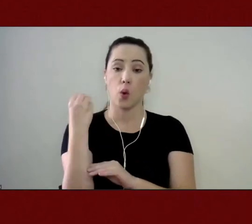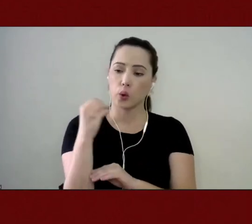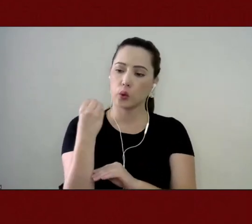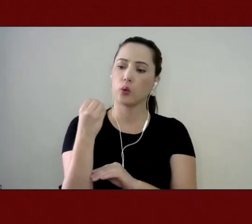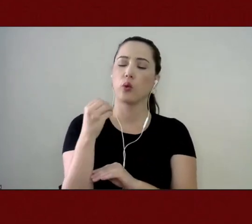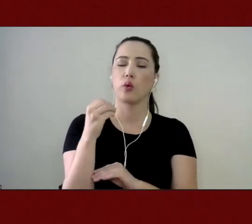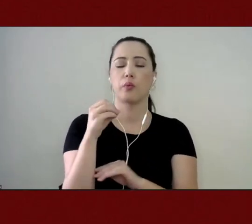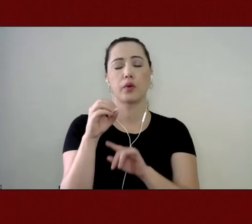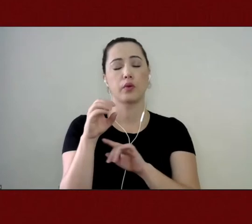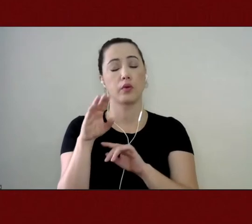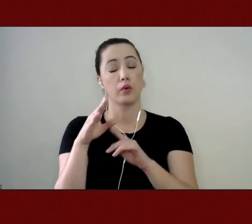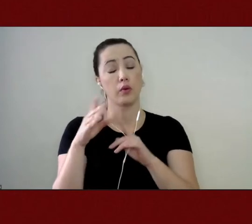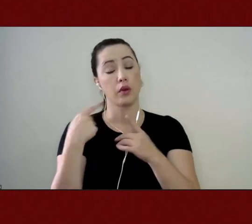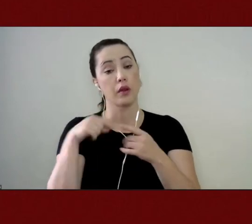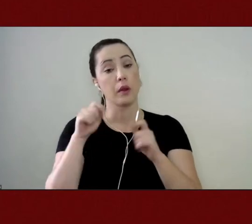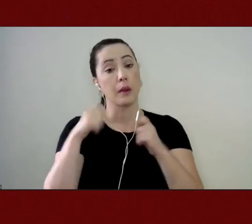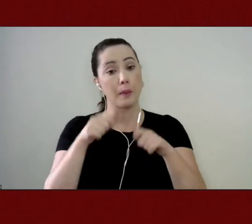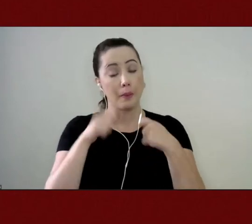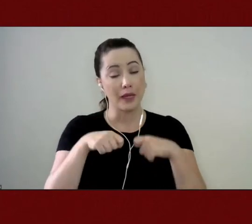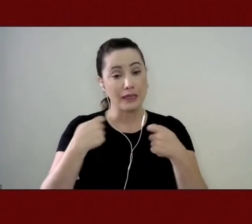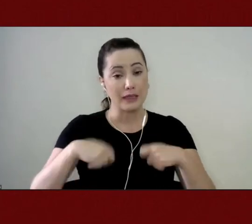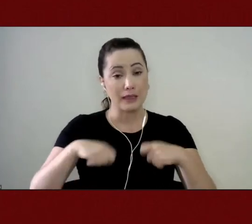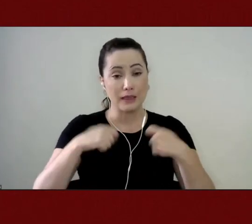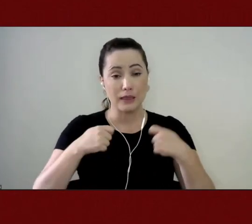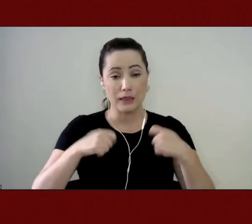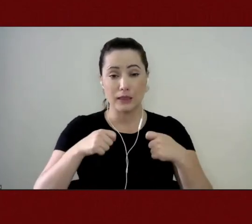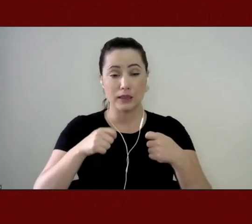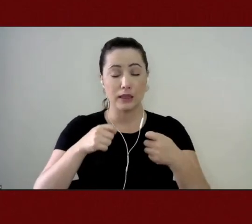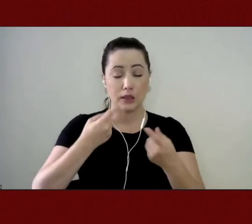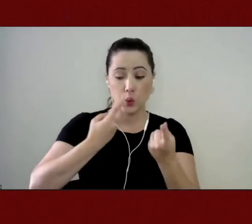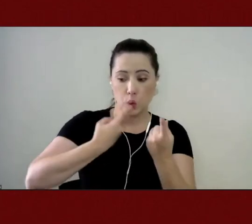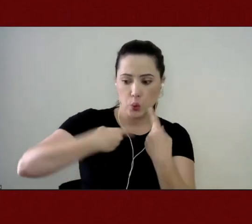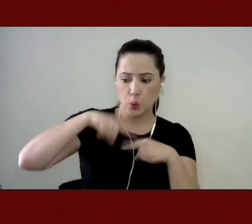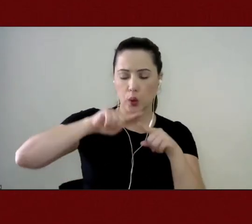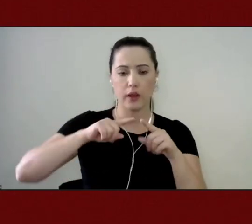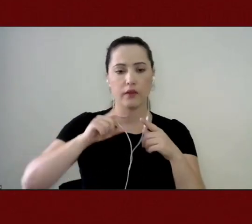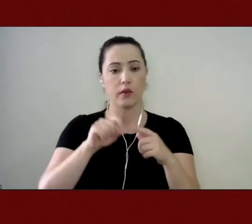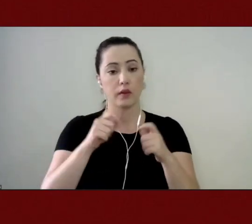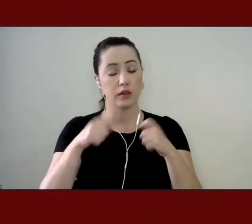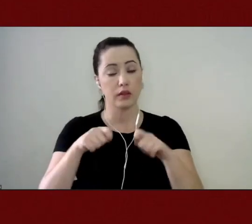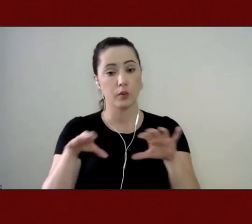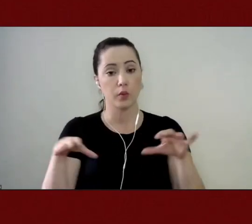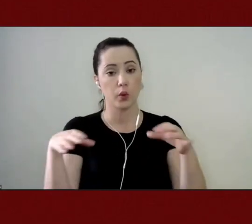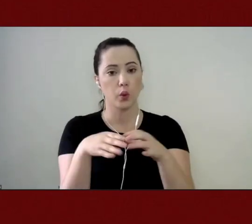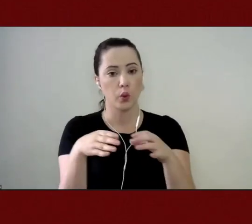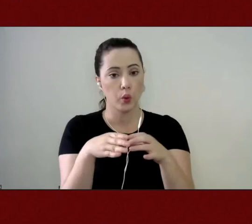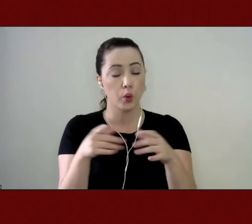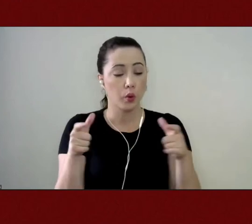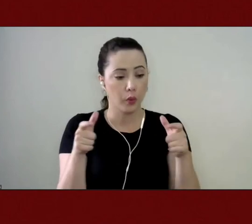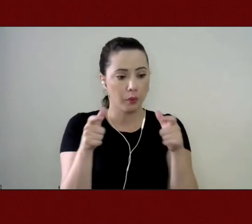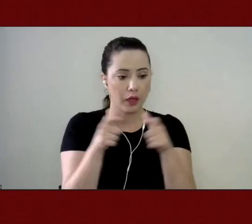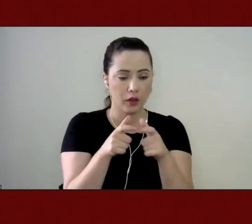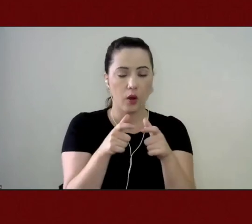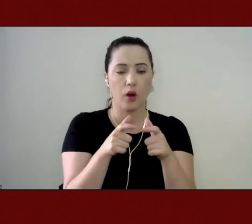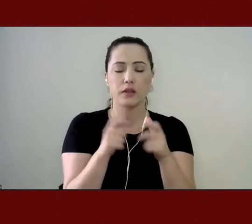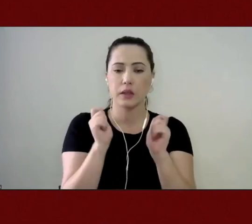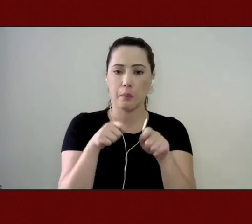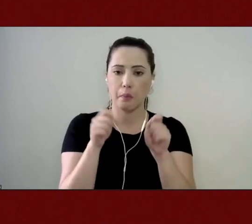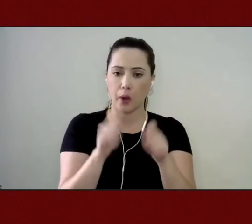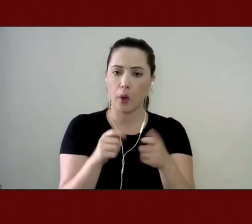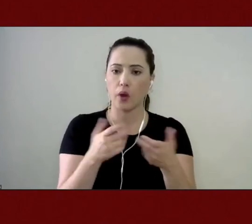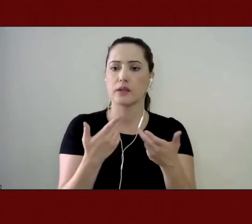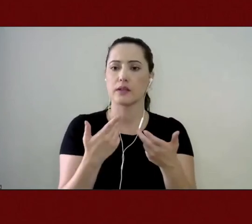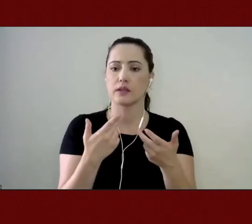Precisa de um golpe realizado por minorias organizadas que possa puxar o resto do país. O